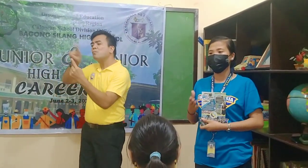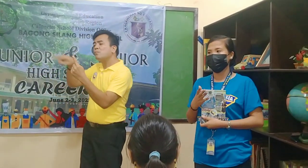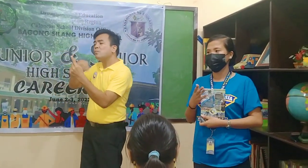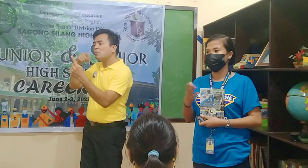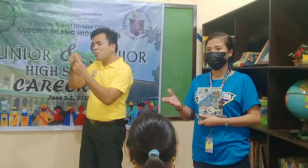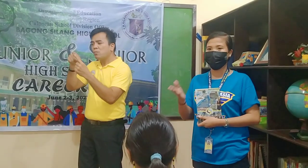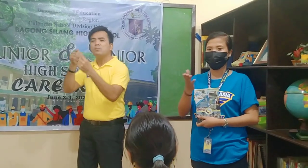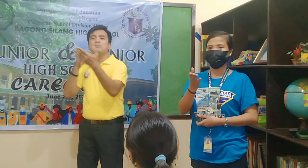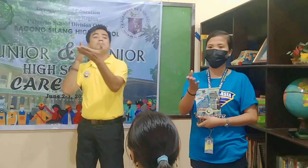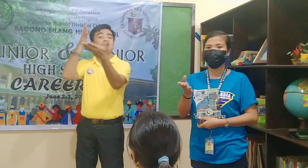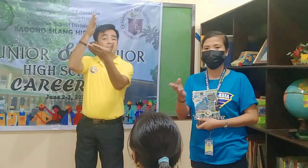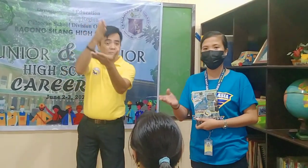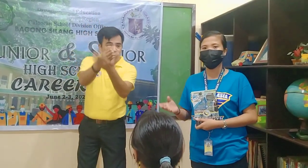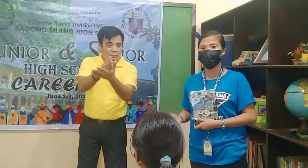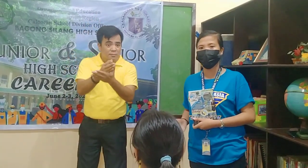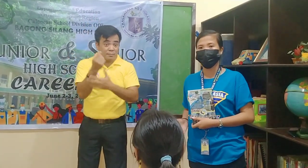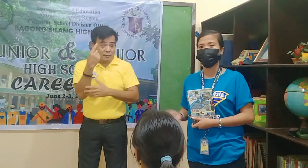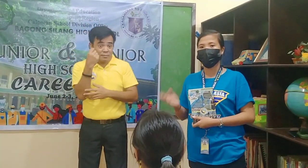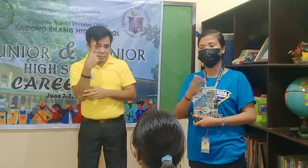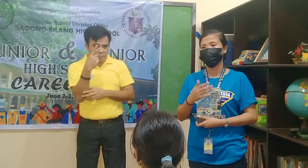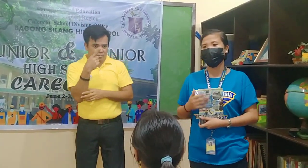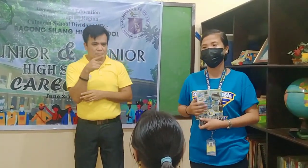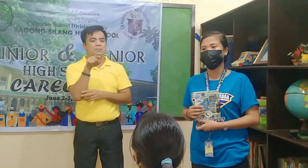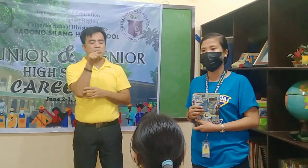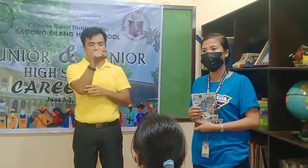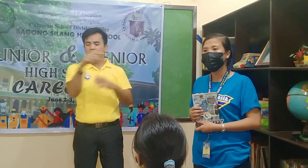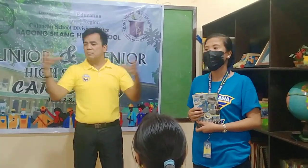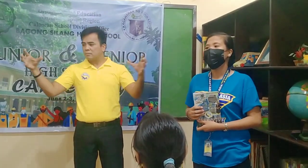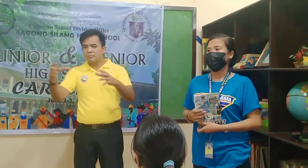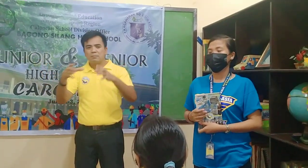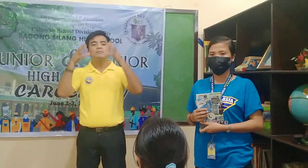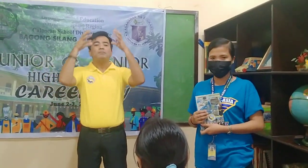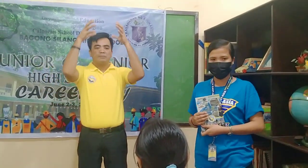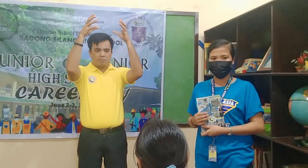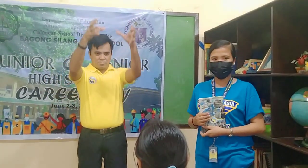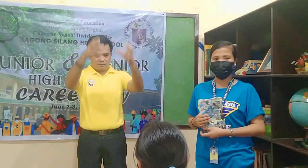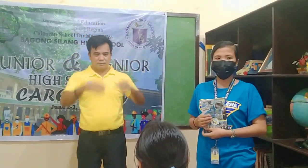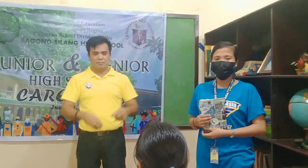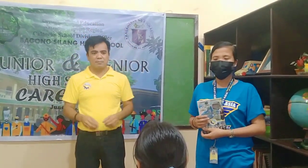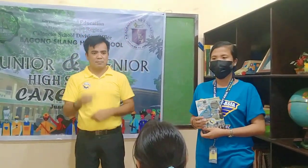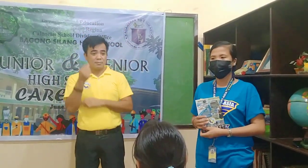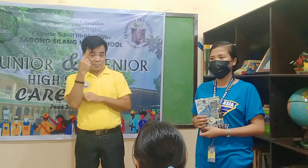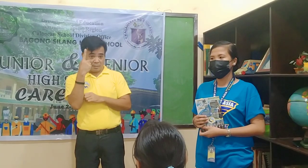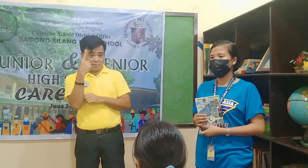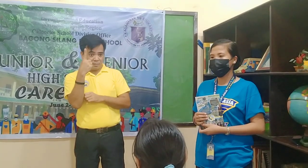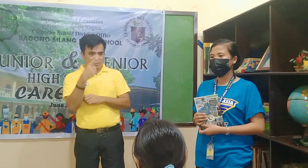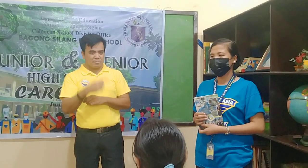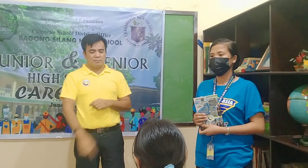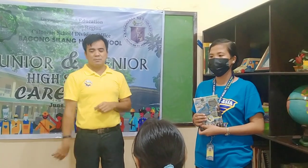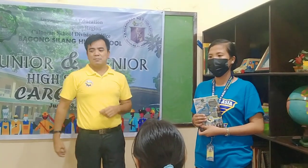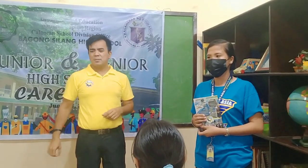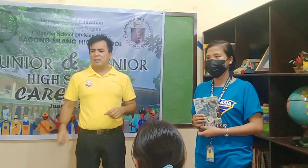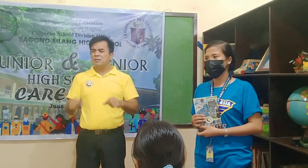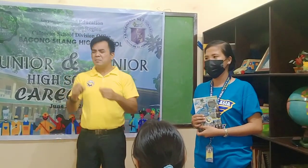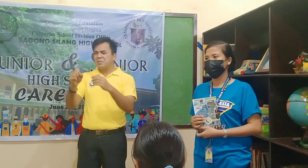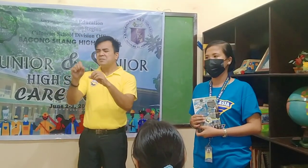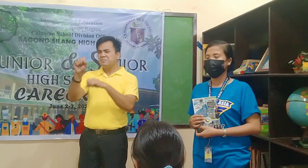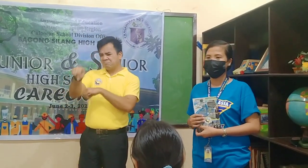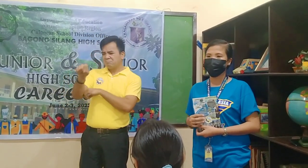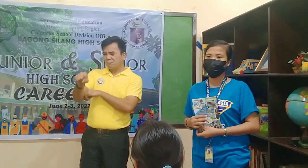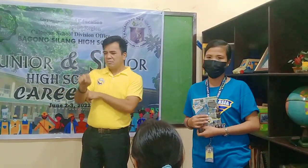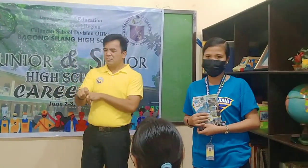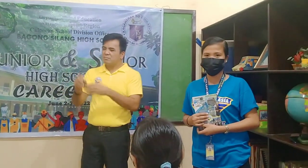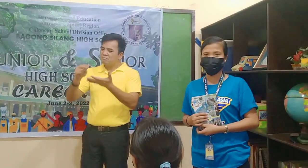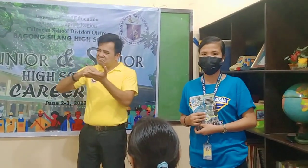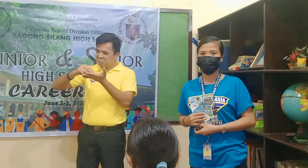yung mga plano niyo po, lalo na po sa mga parents natin para po sa inyong mga estudyante. So, mas okay po na pumunta kayo sa school